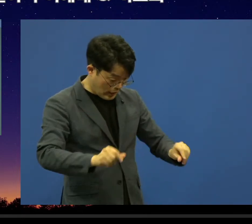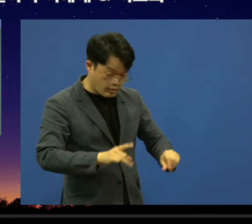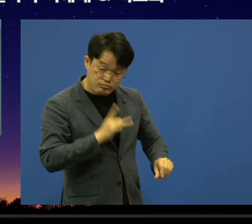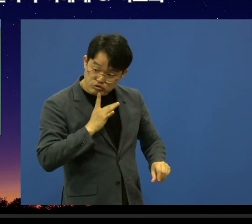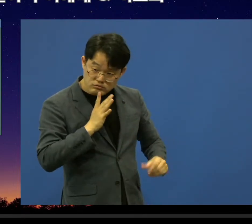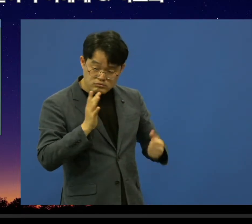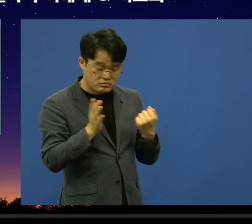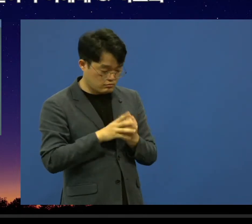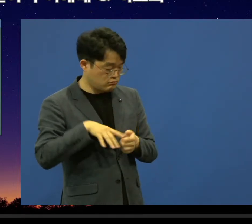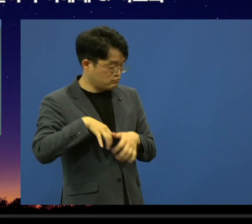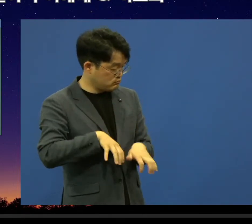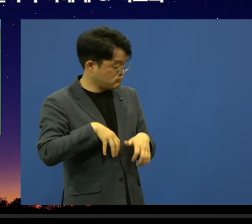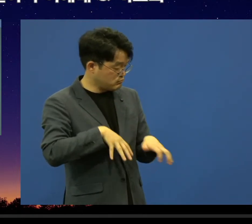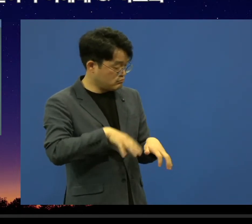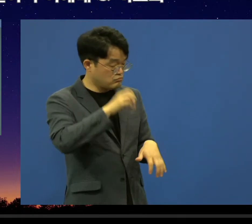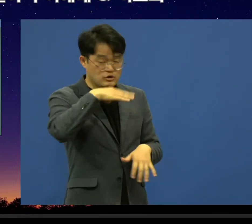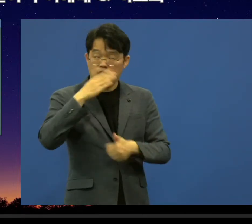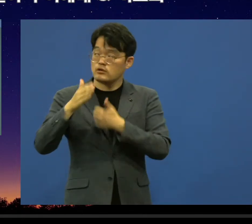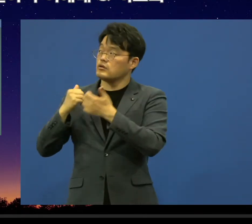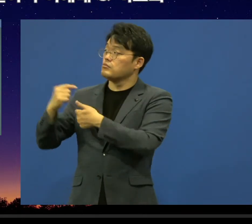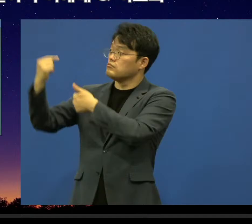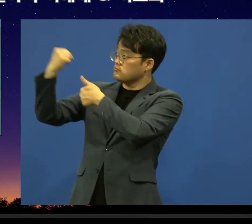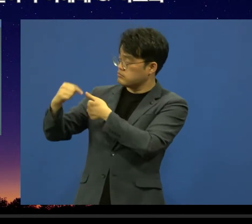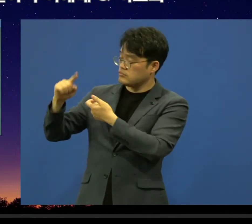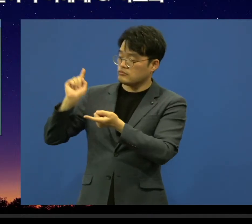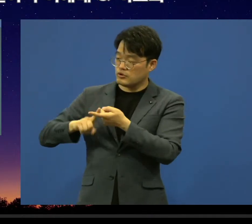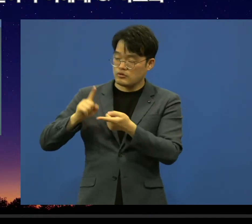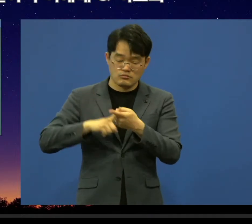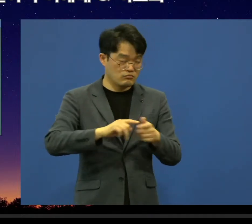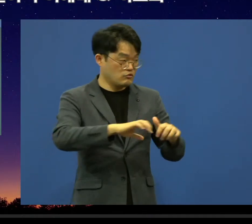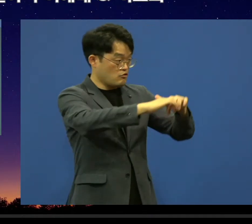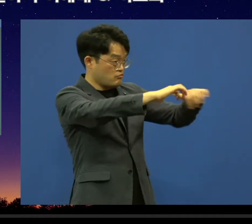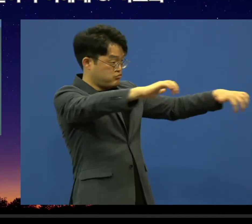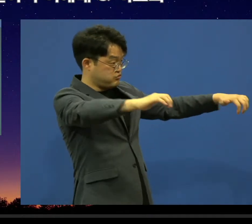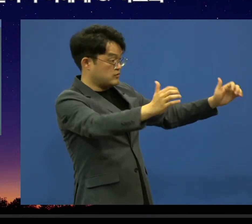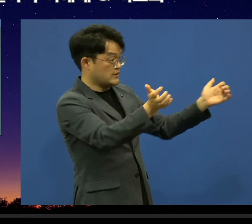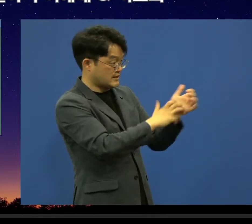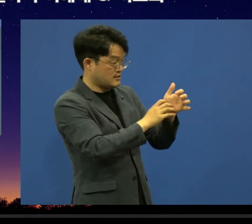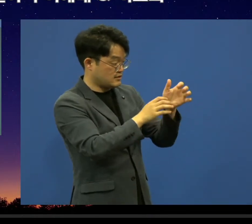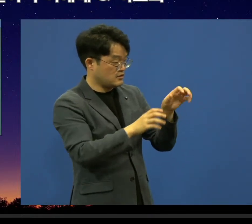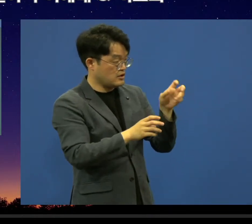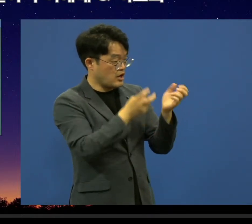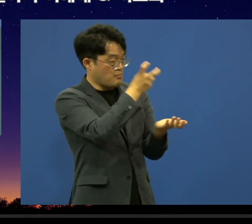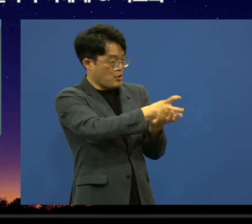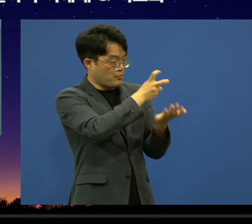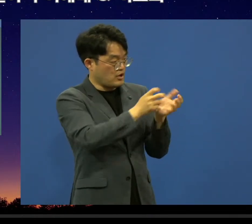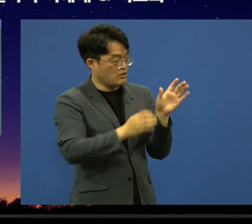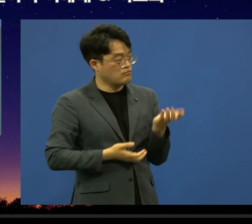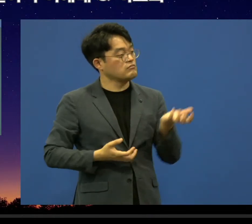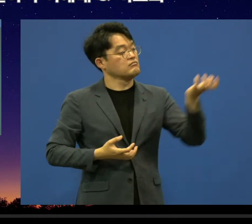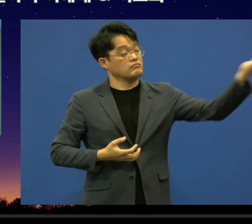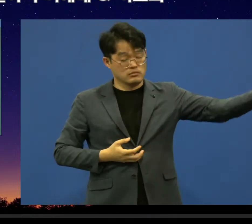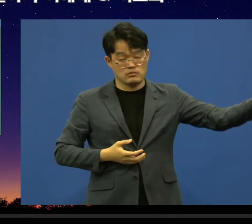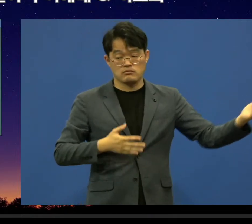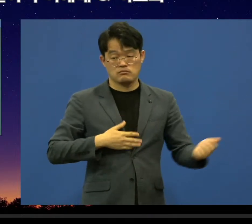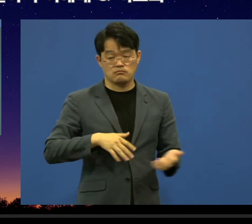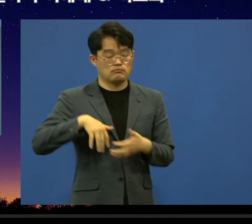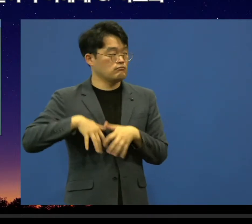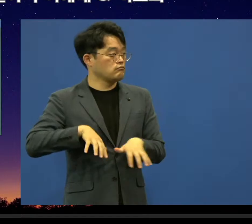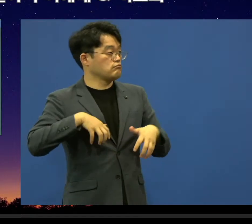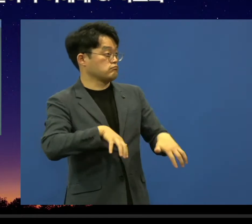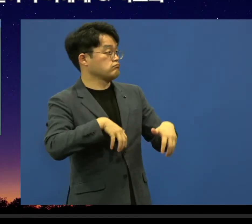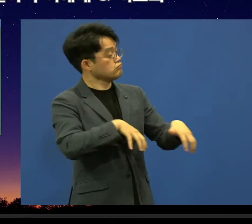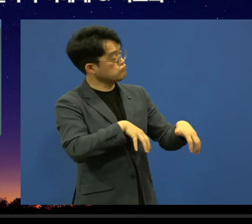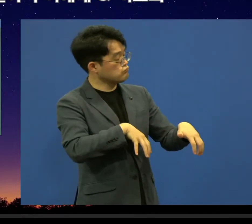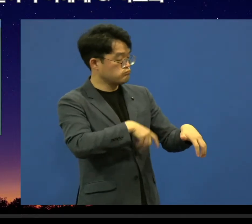계속 그냥 가라고 해서 한 걸음 한 걸음 가다 보니 내 앞에 있을 것 같은 요단강이 보이지 않고 어느